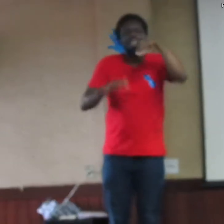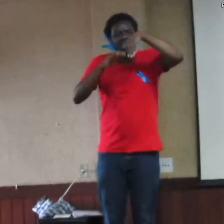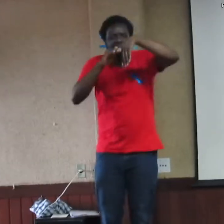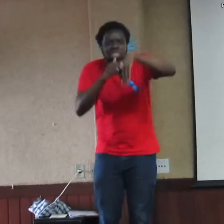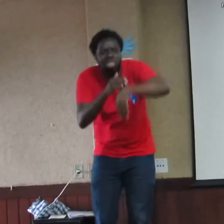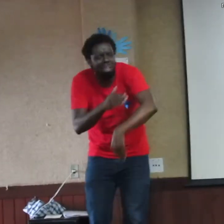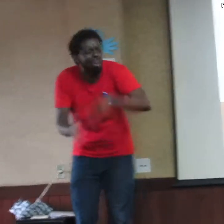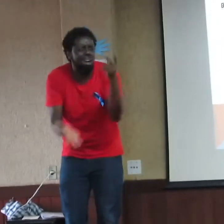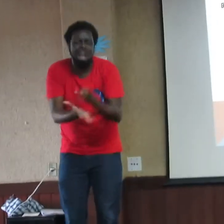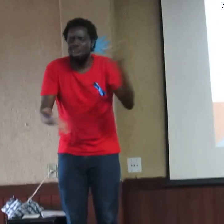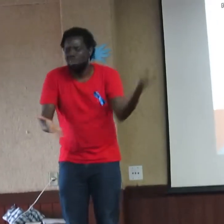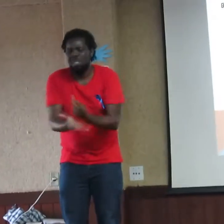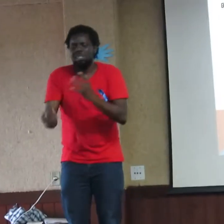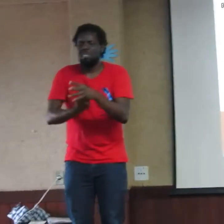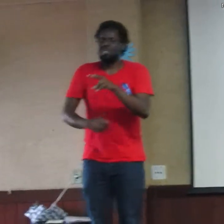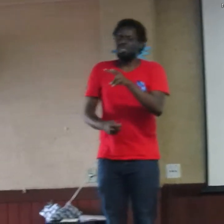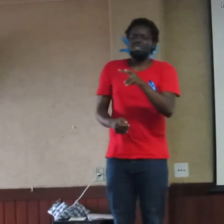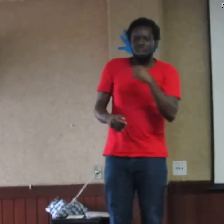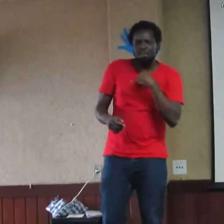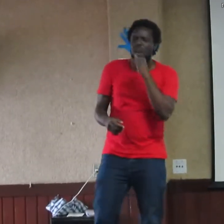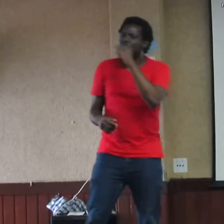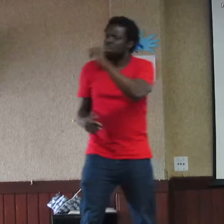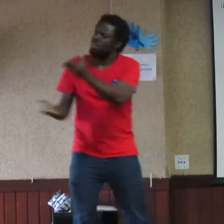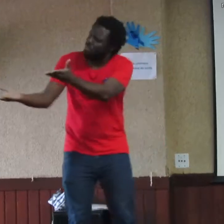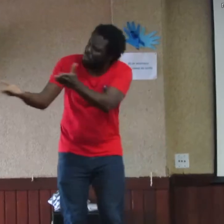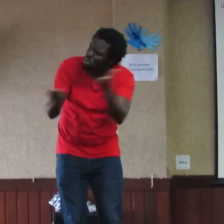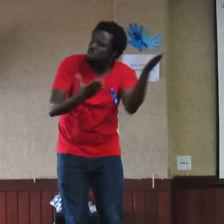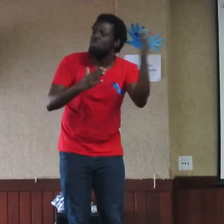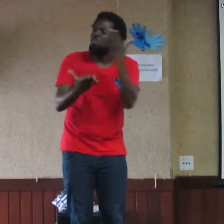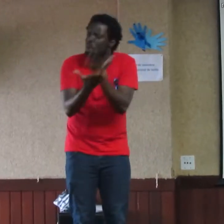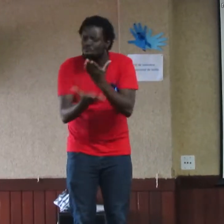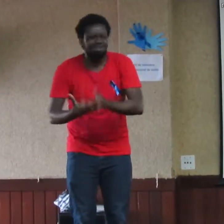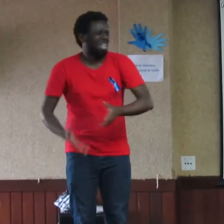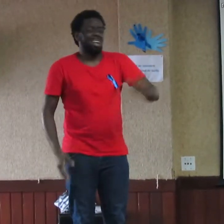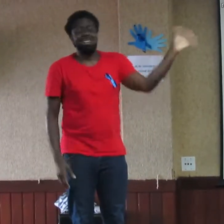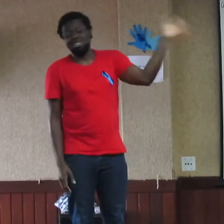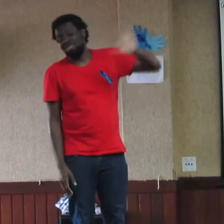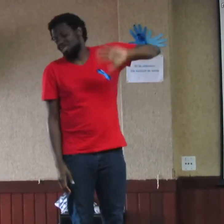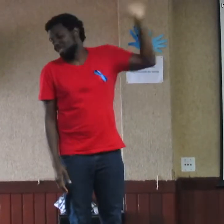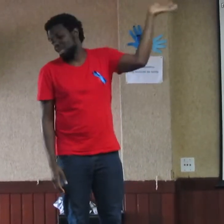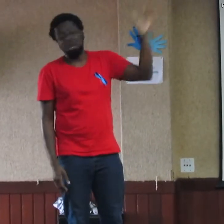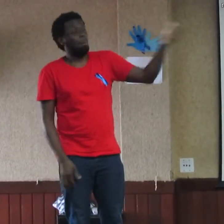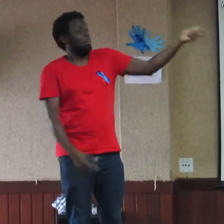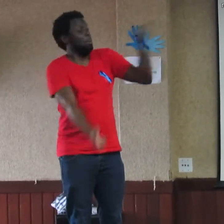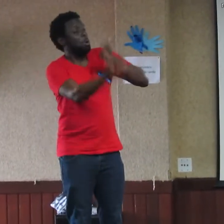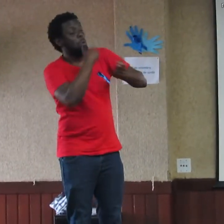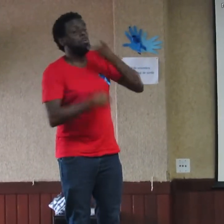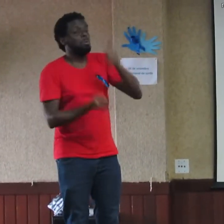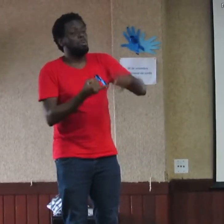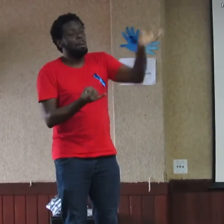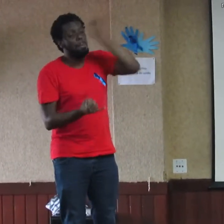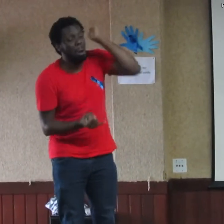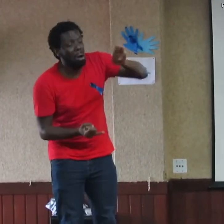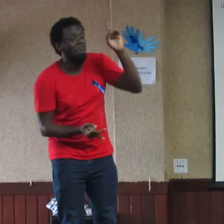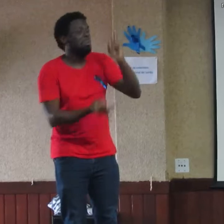suicídios por conta de viver nessa sociedade onde o surdo sempre é um grupo minoritário e nunca tem oportunidade de nada.